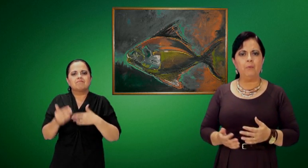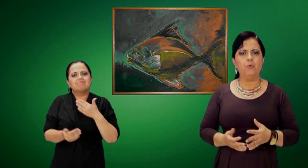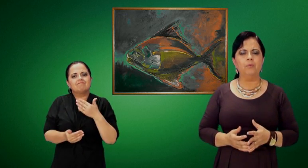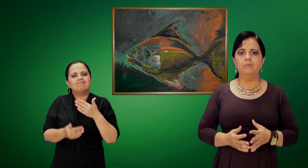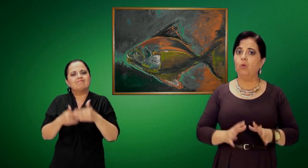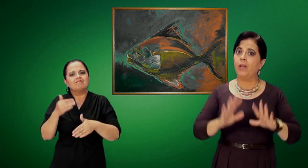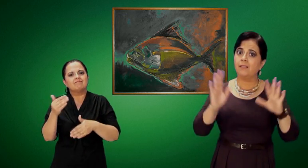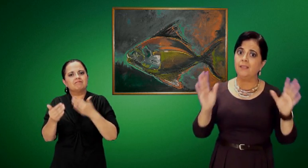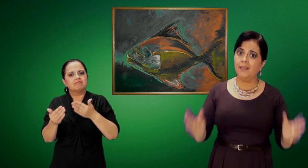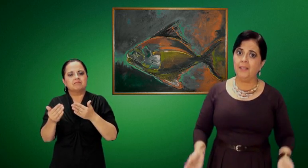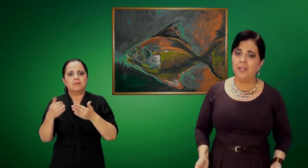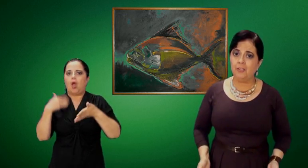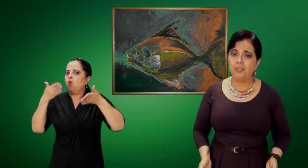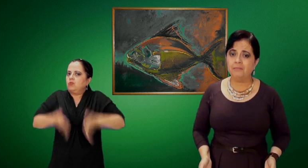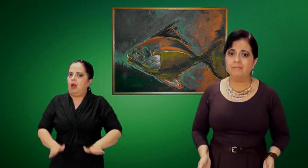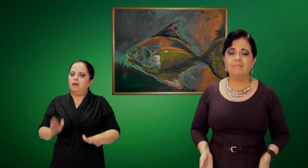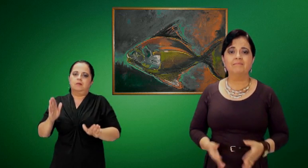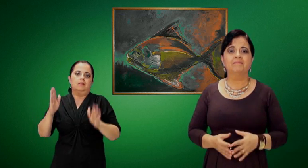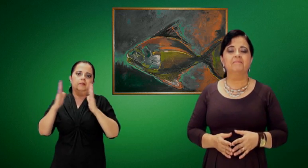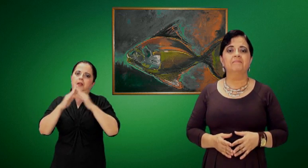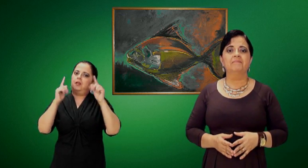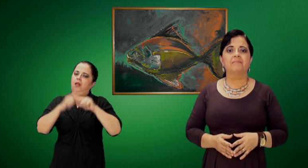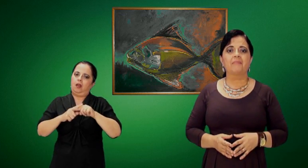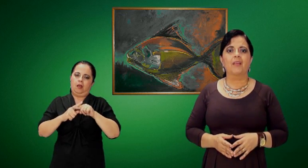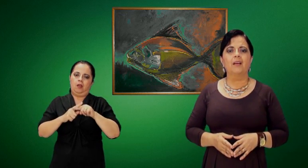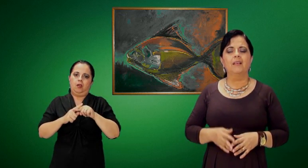Com o tempo, não nasci na igreja,